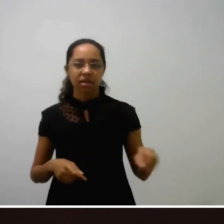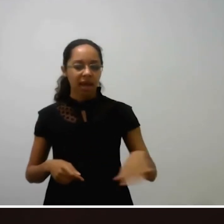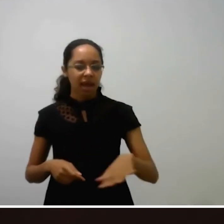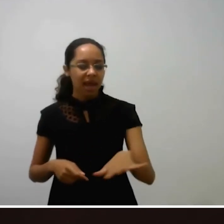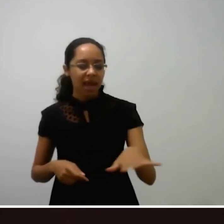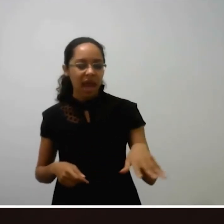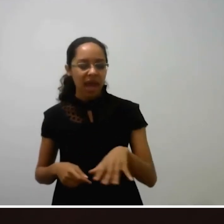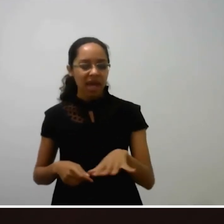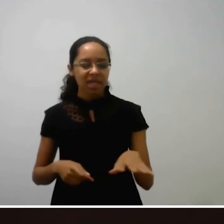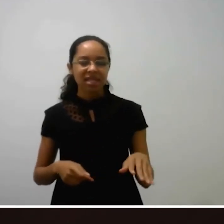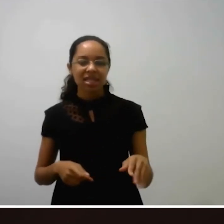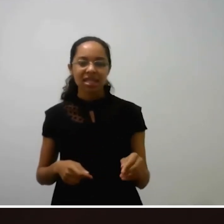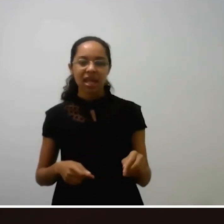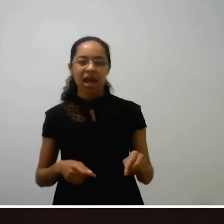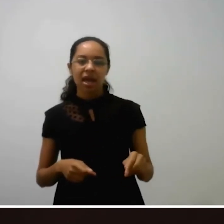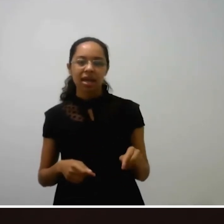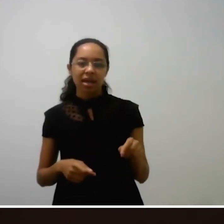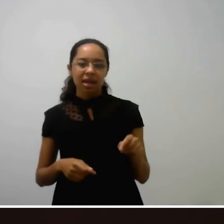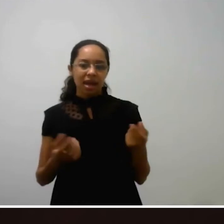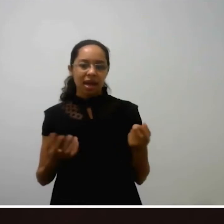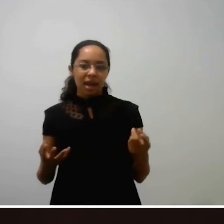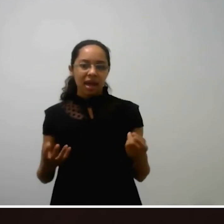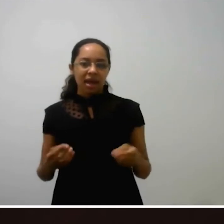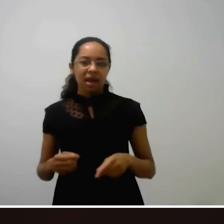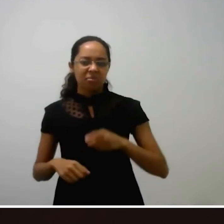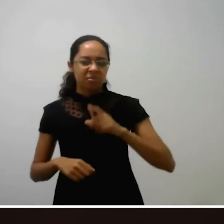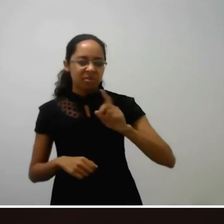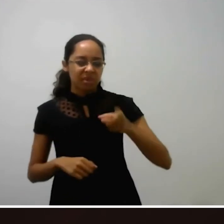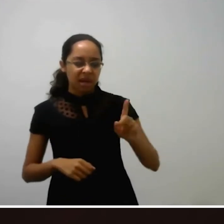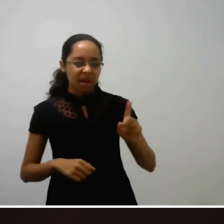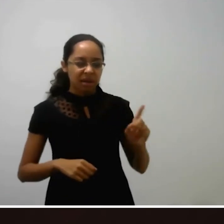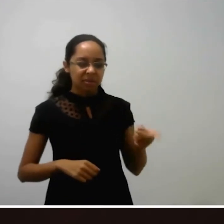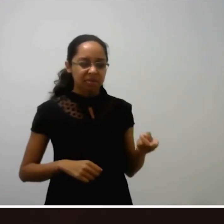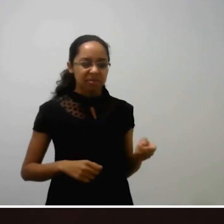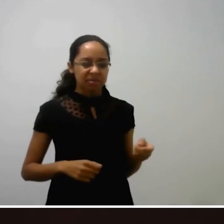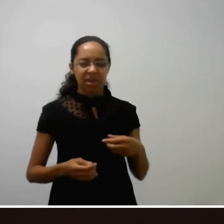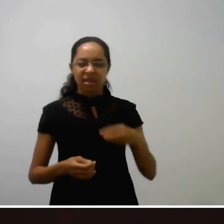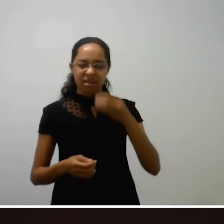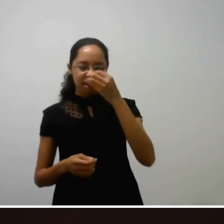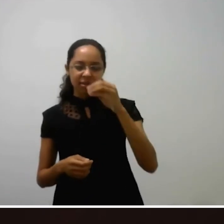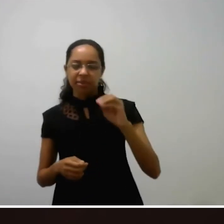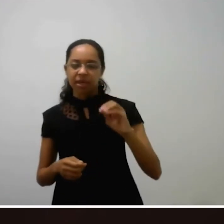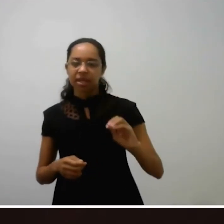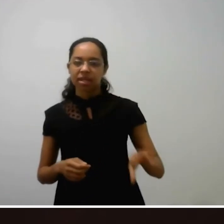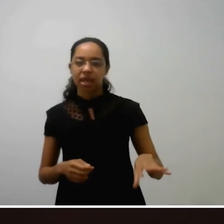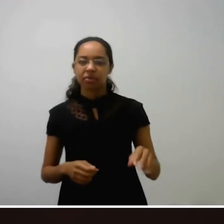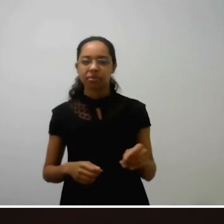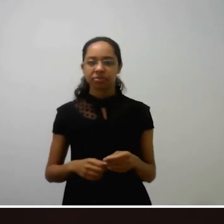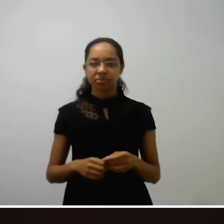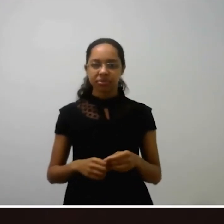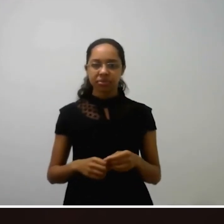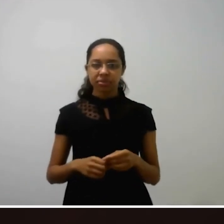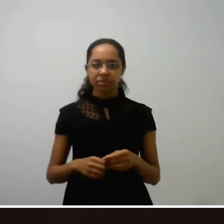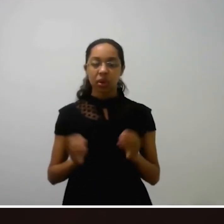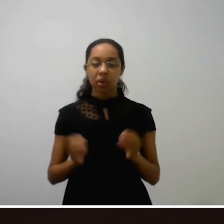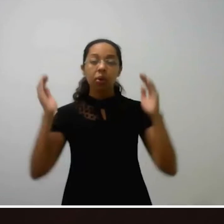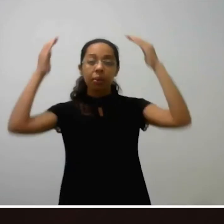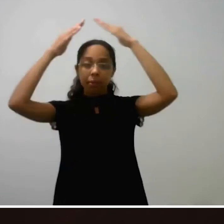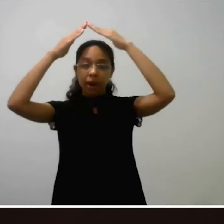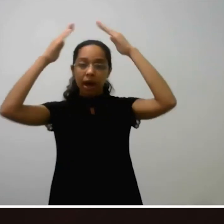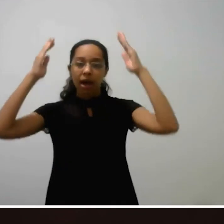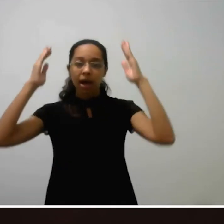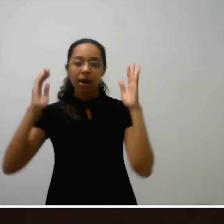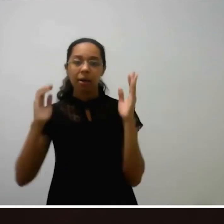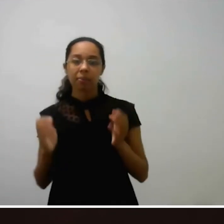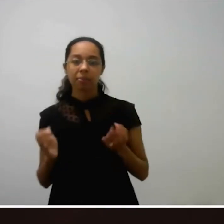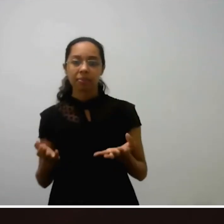Papa mandava nas nações, mandava na Alemanha, mandava na França, mandava na Inglaterra, e agora tem um